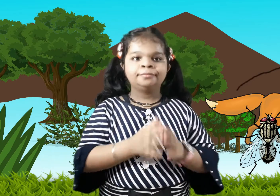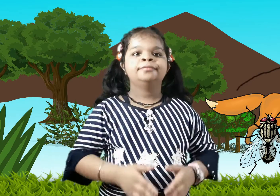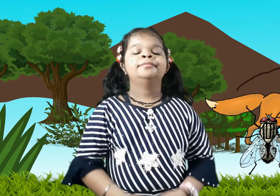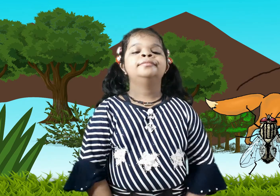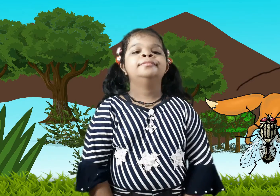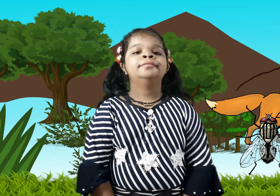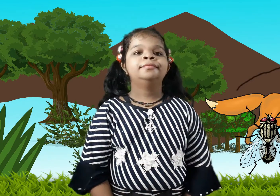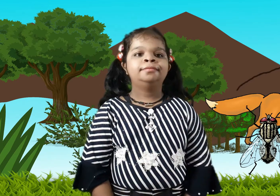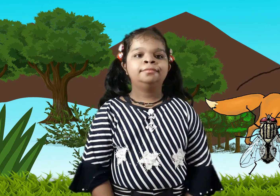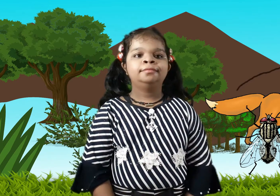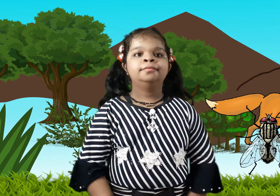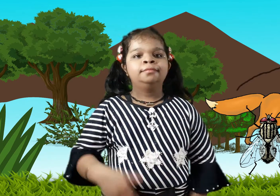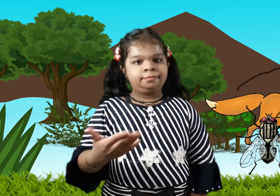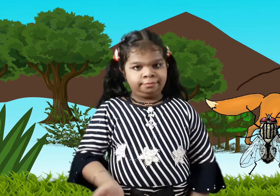और फिर बोली,